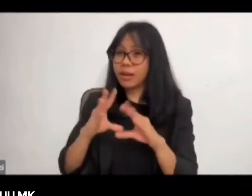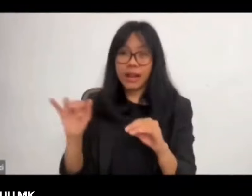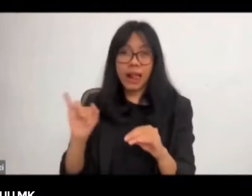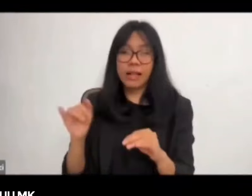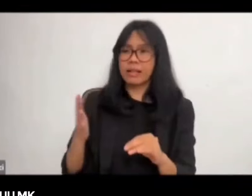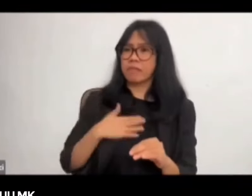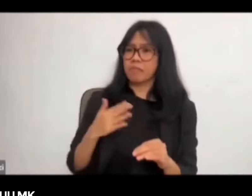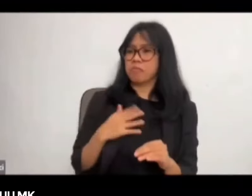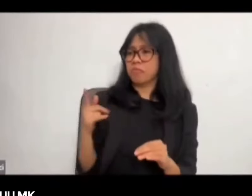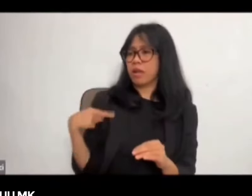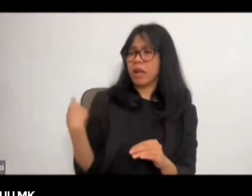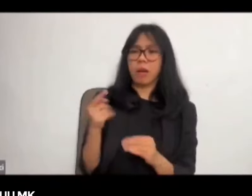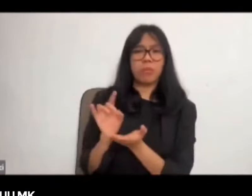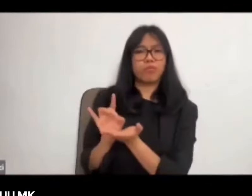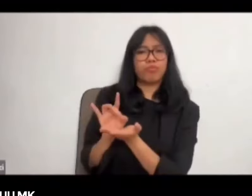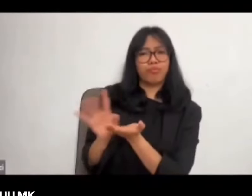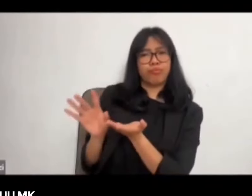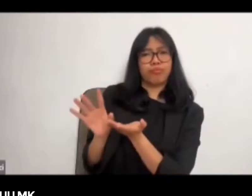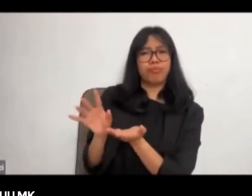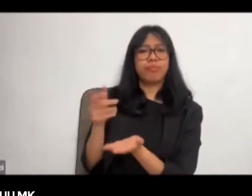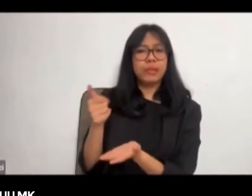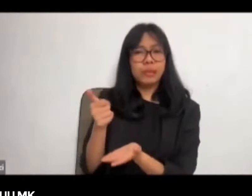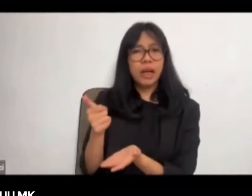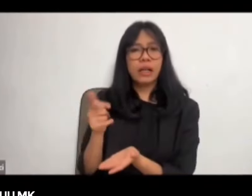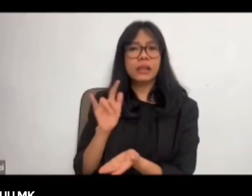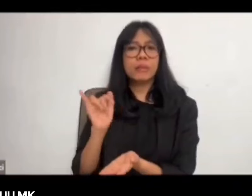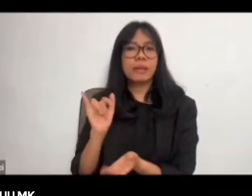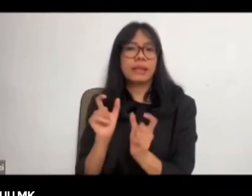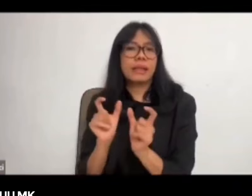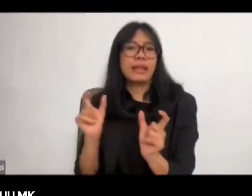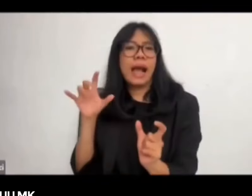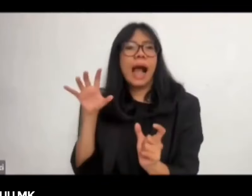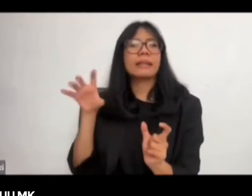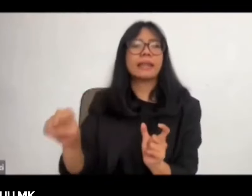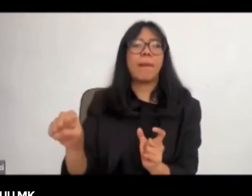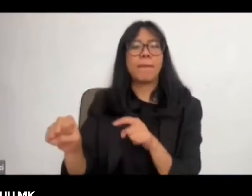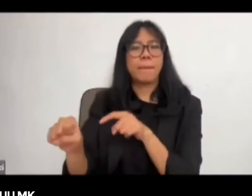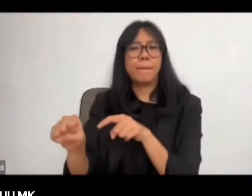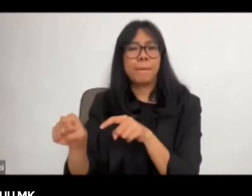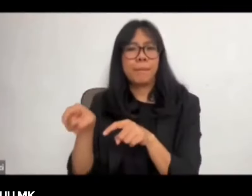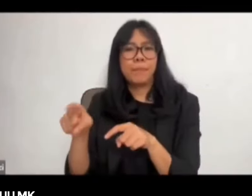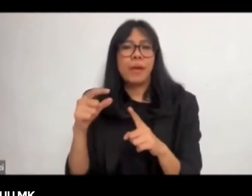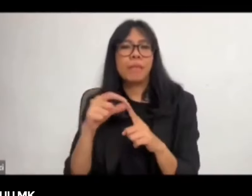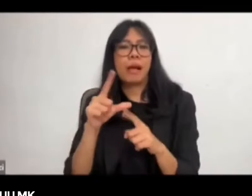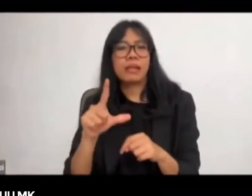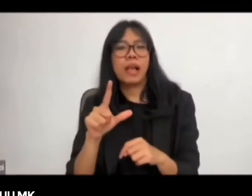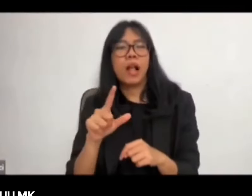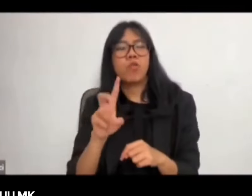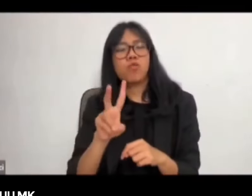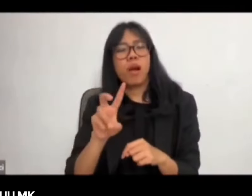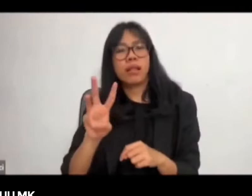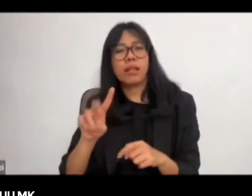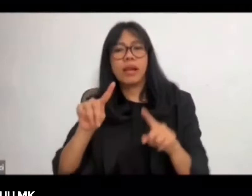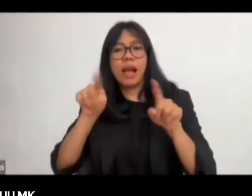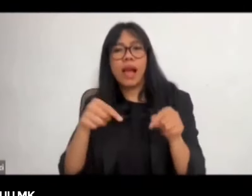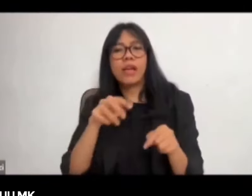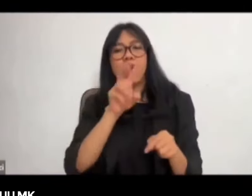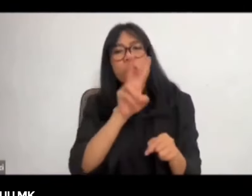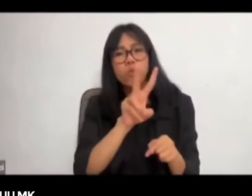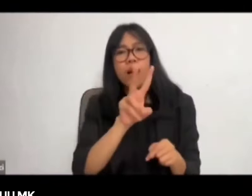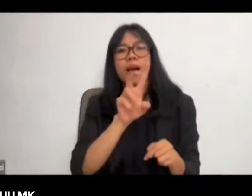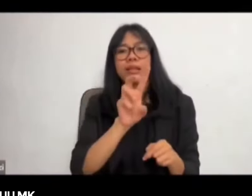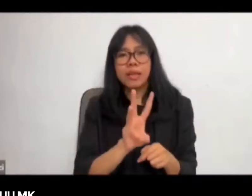untuk mengganti Anda dengan hakim yang baru. Dan seolah-olah mau mengatakan begitu. Pasal 23 ayat 2, 3 dan 4